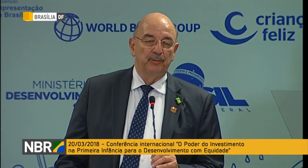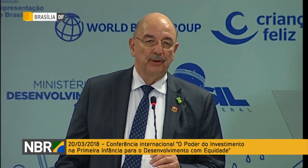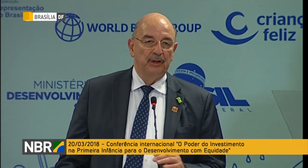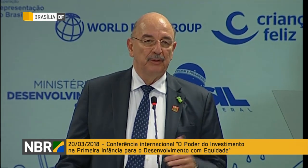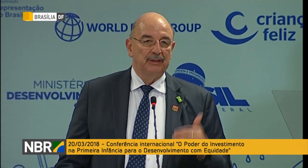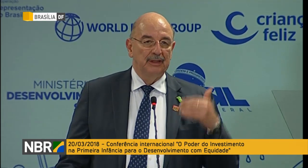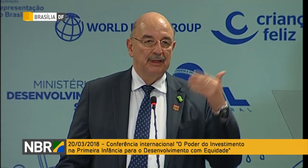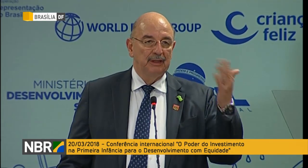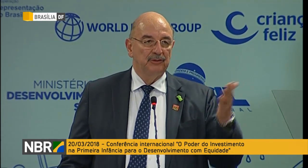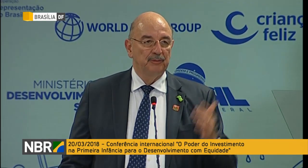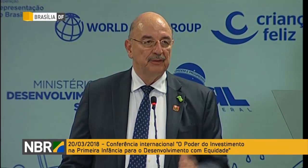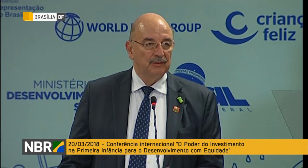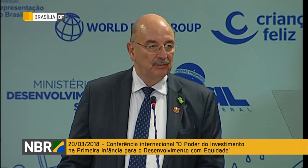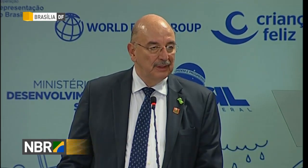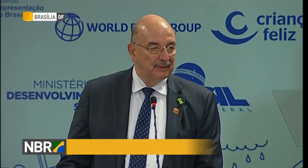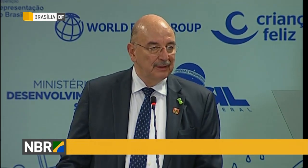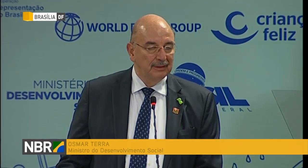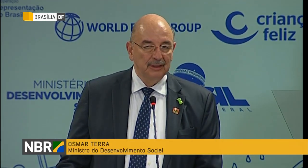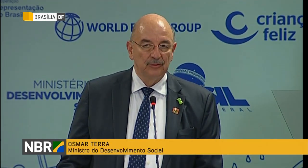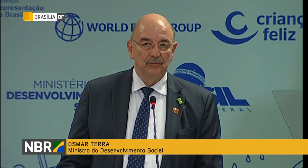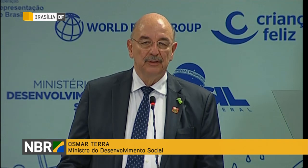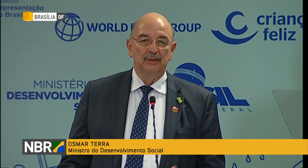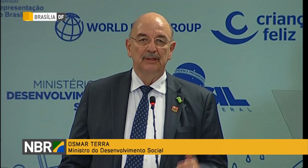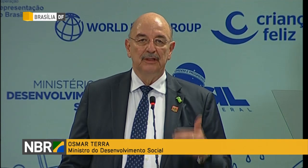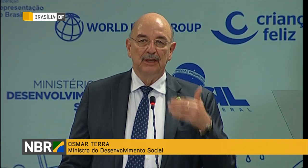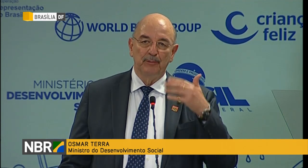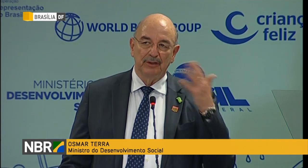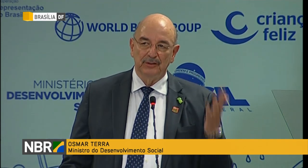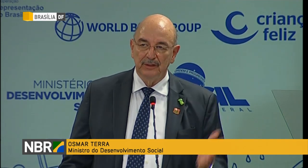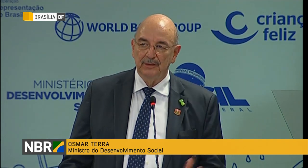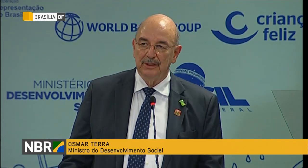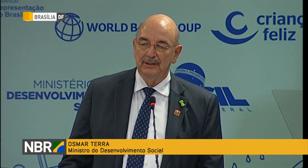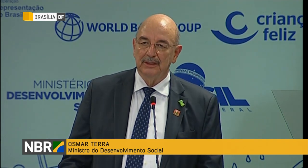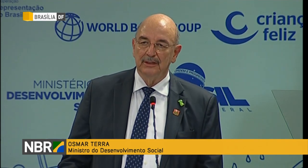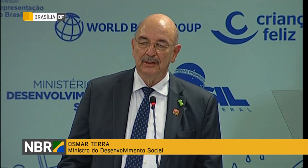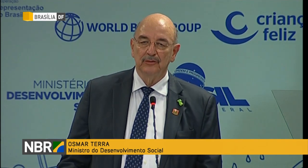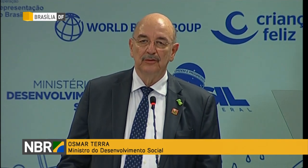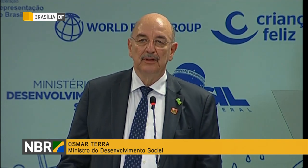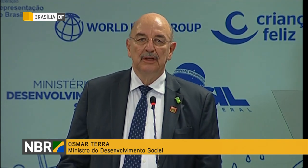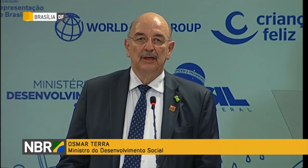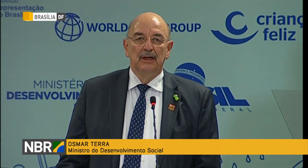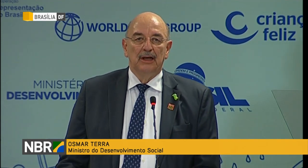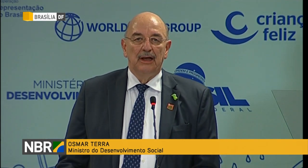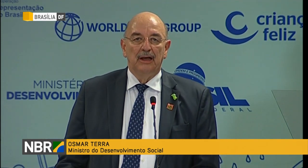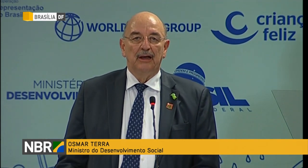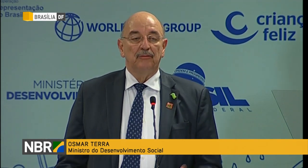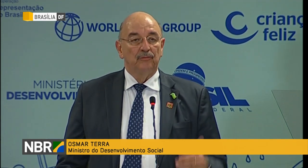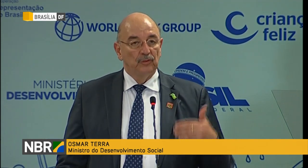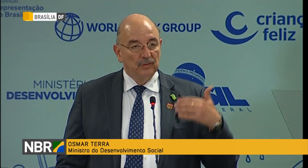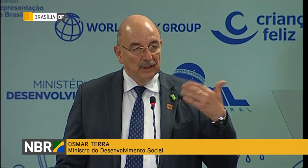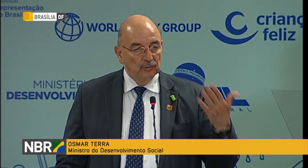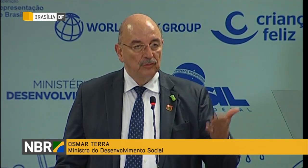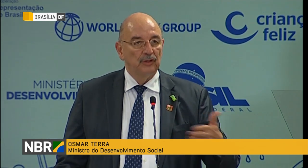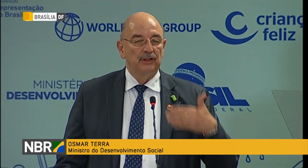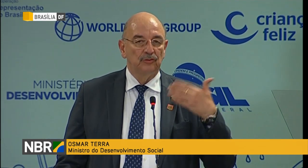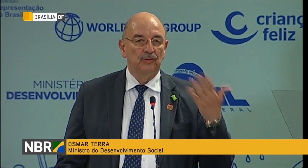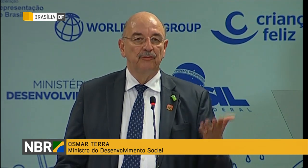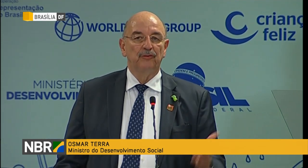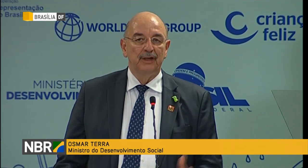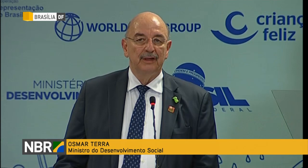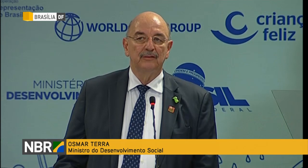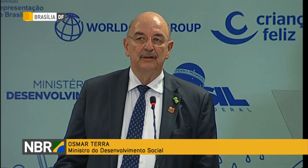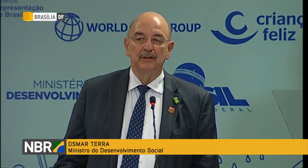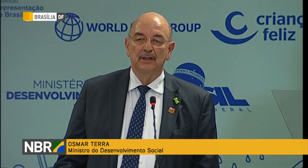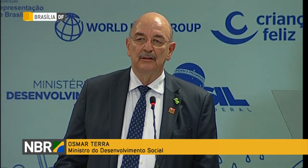responsável por esse programa ter a dimensão que ele está tendo e a abrangência que ele está tendo, usando toda a